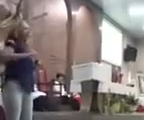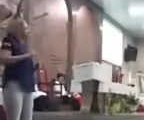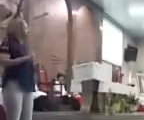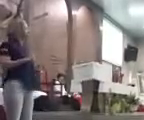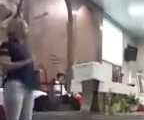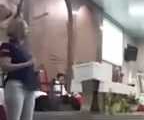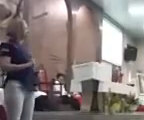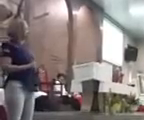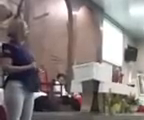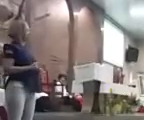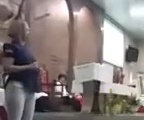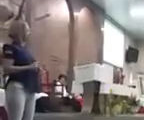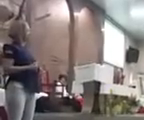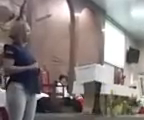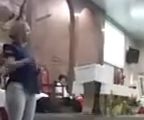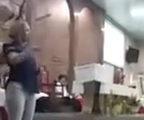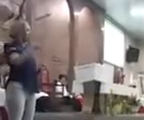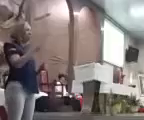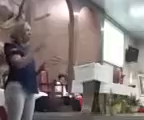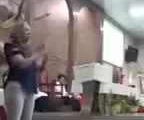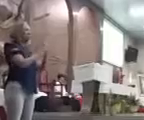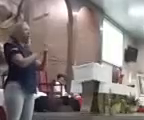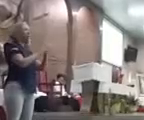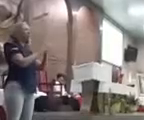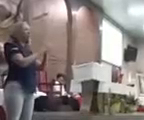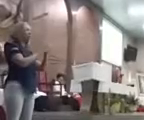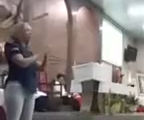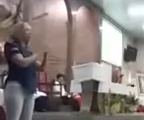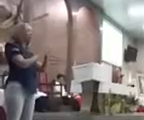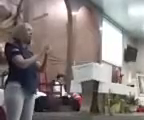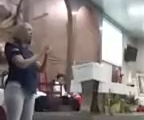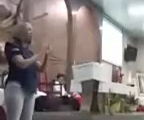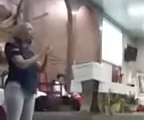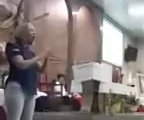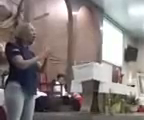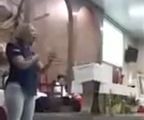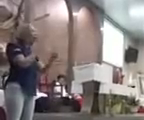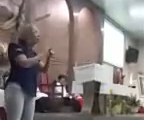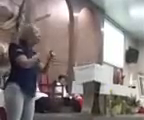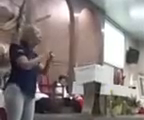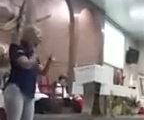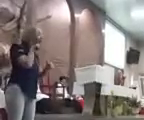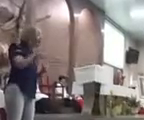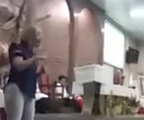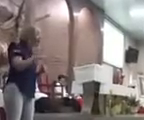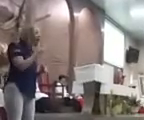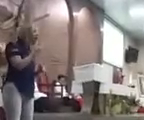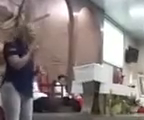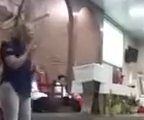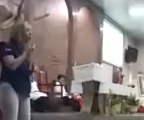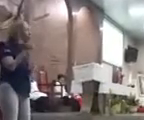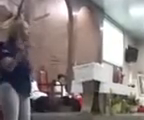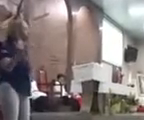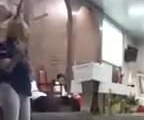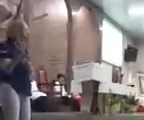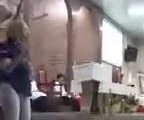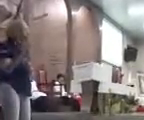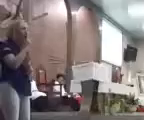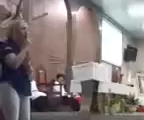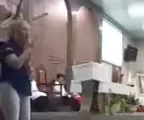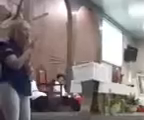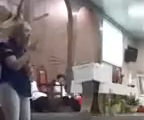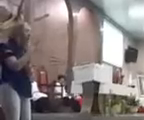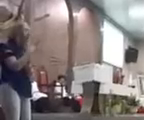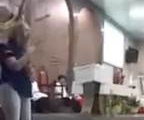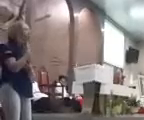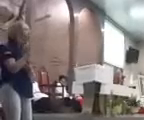dali em diante ele não caiu mais, não ficou mais lá como um morto-vivo dentro da igreja. E a gente nem se dá conta